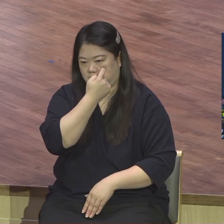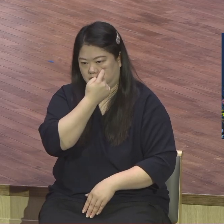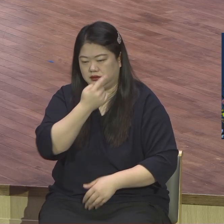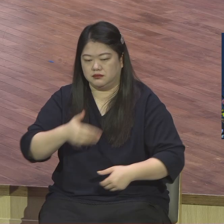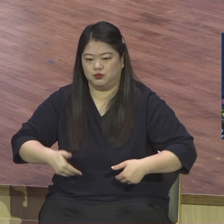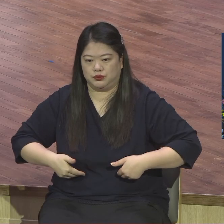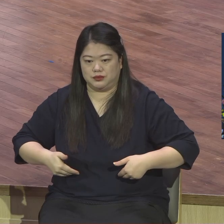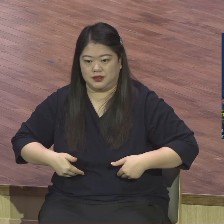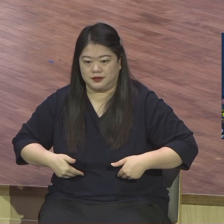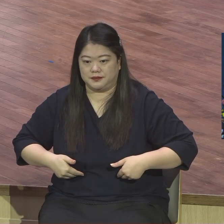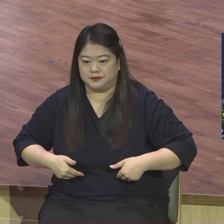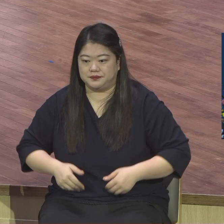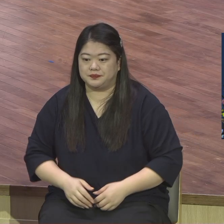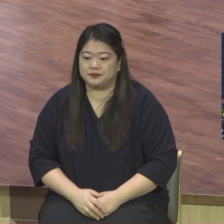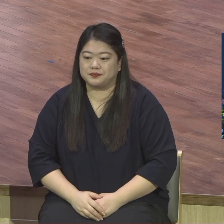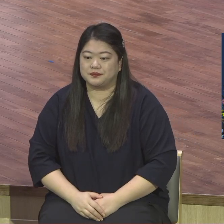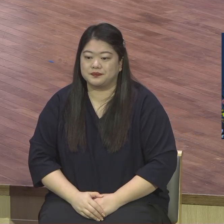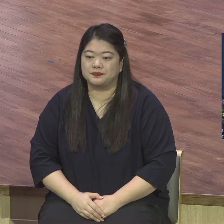되기를 바랍니다.